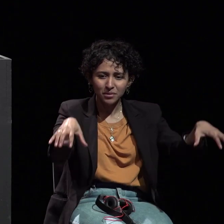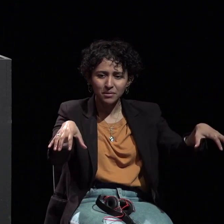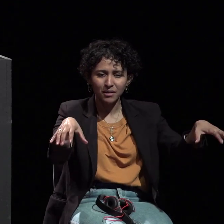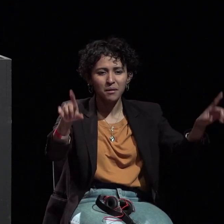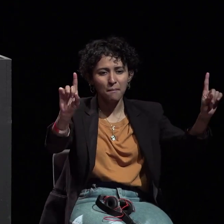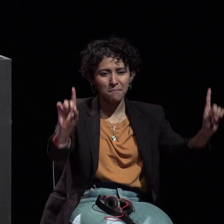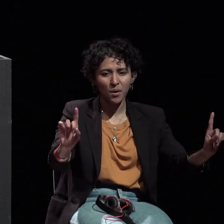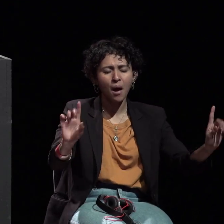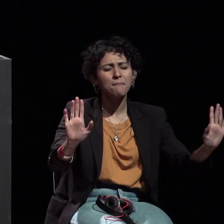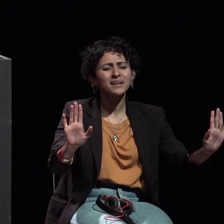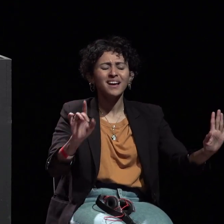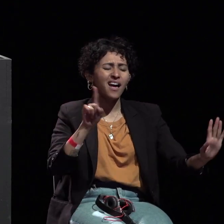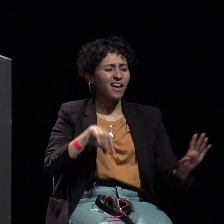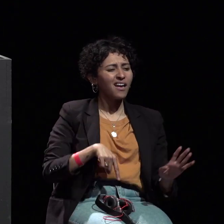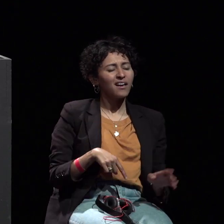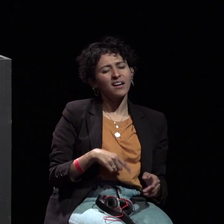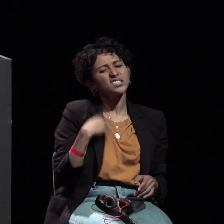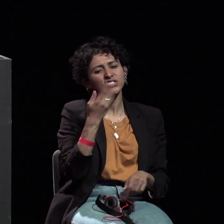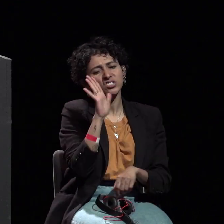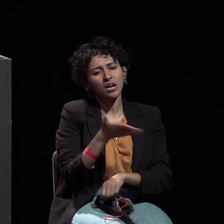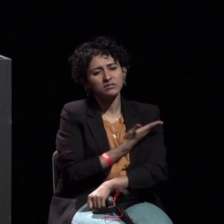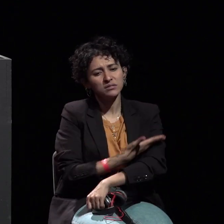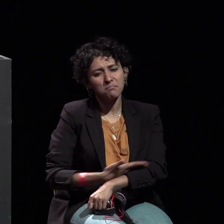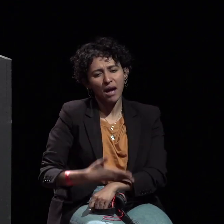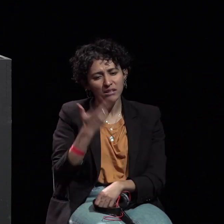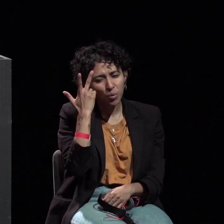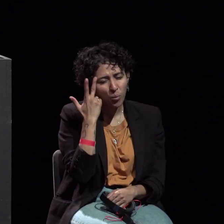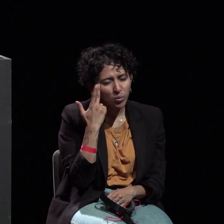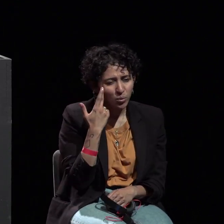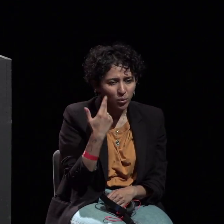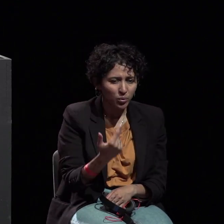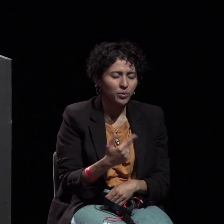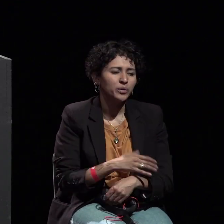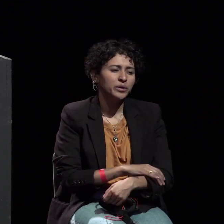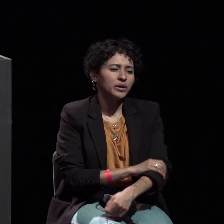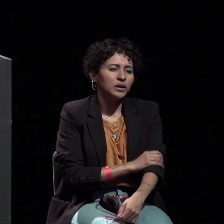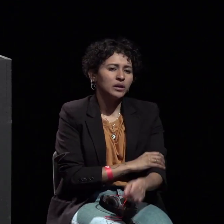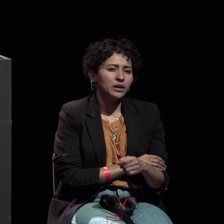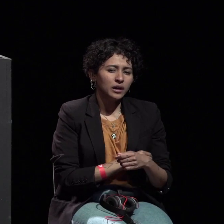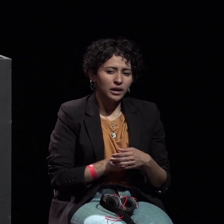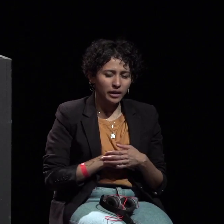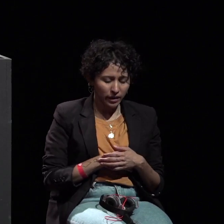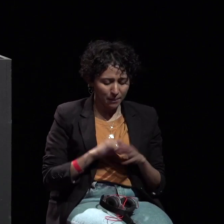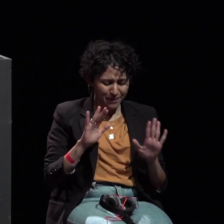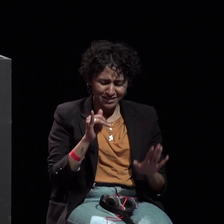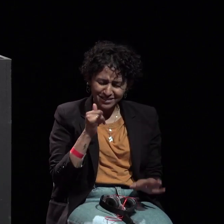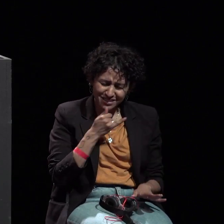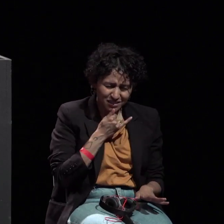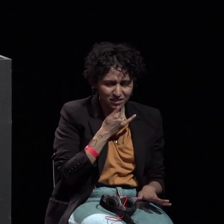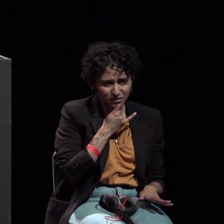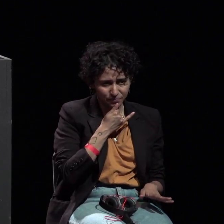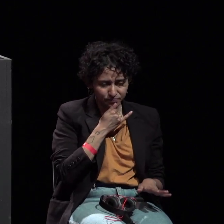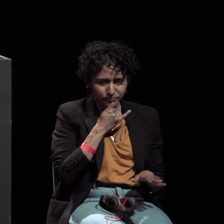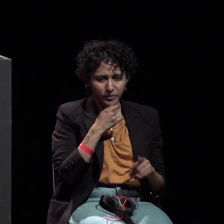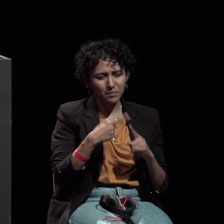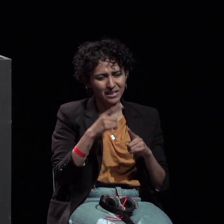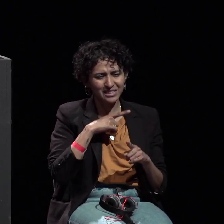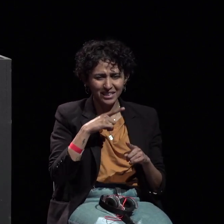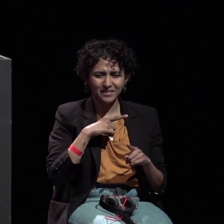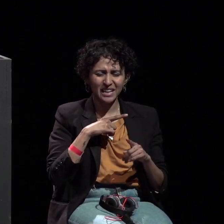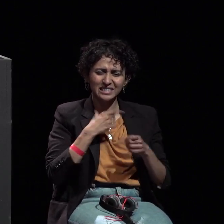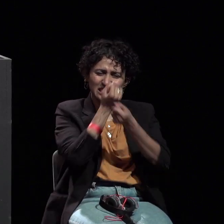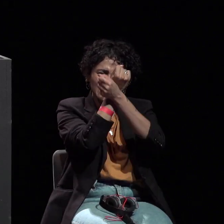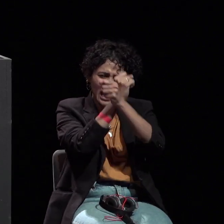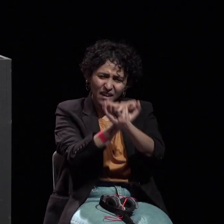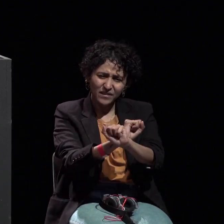né, da tragédia, da pior tragédia da nossa história, que é a escravidão transatlântica. Ela